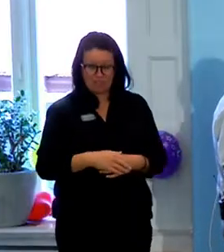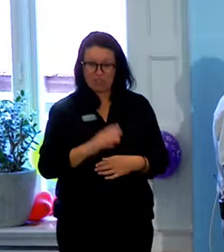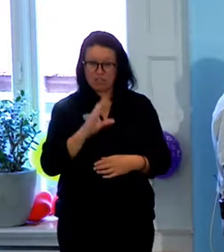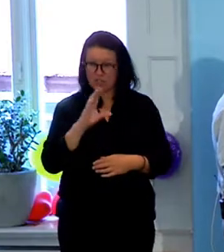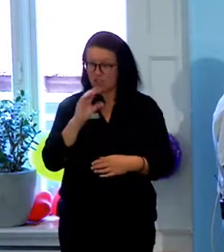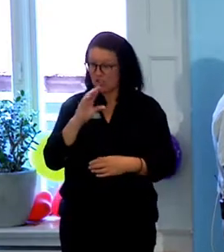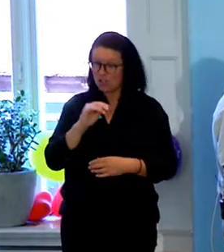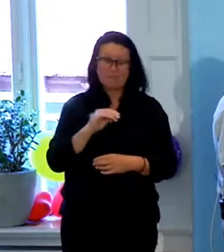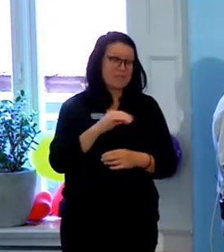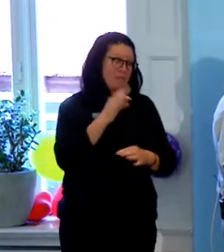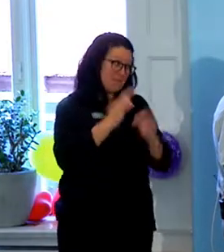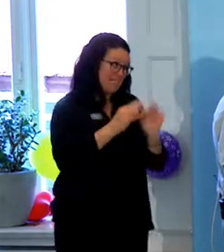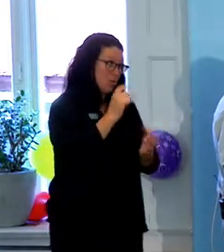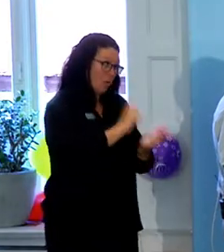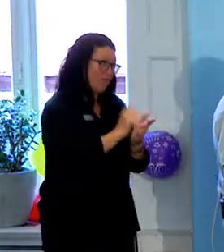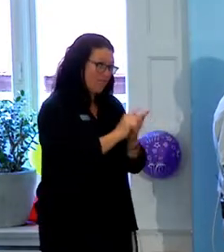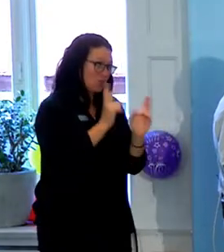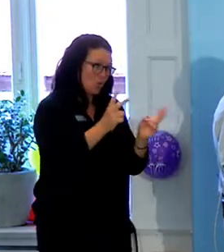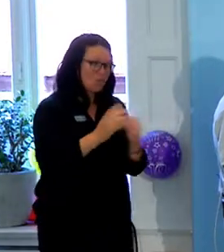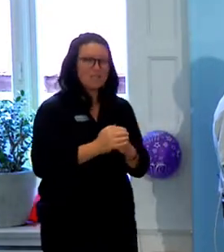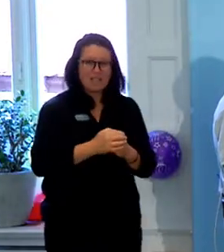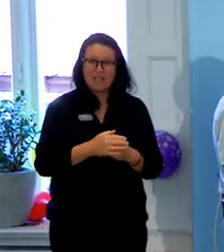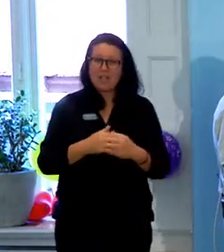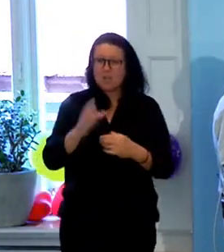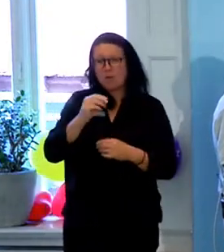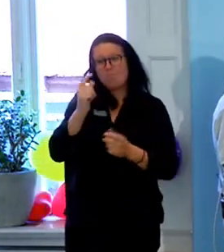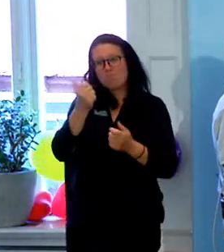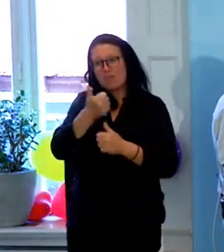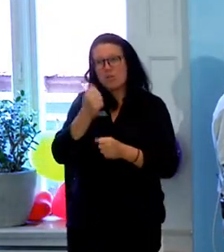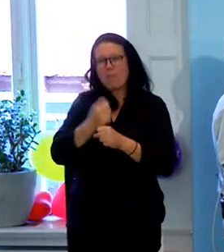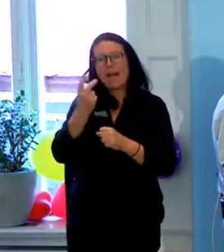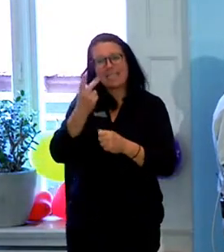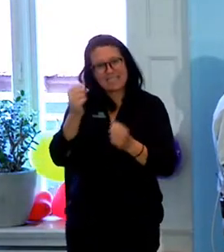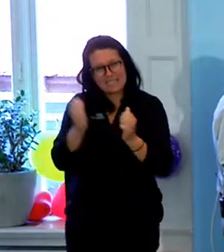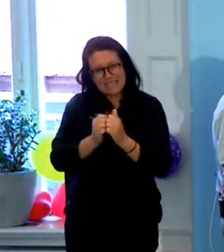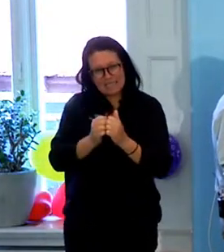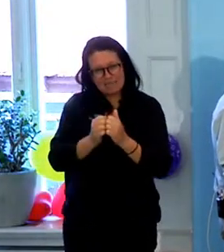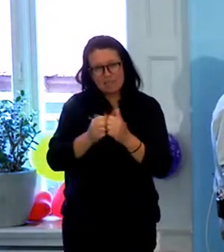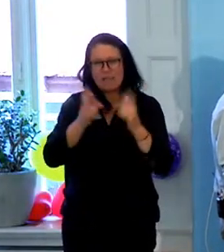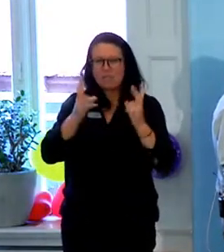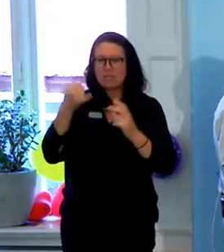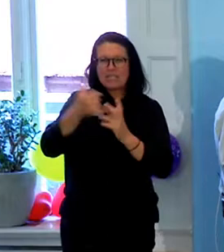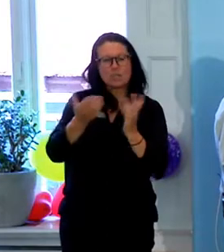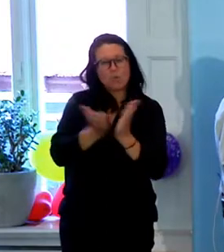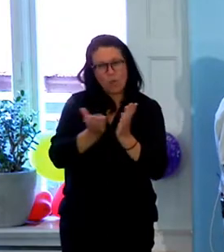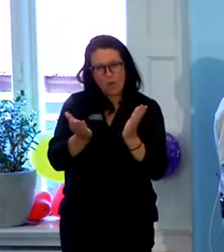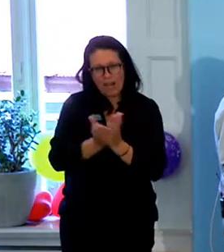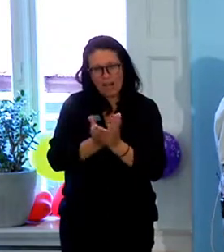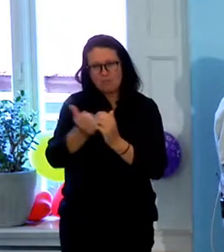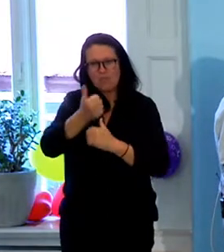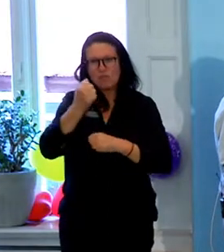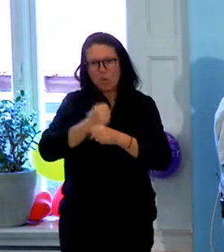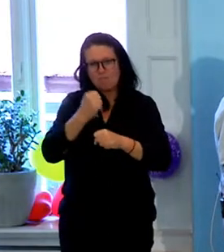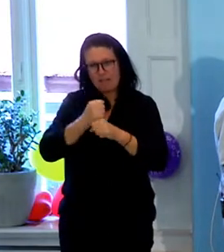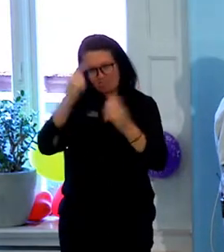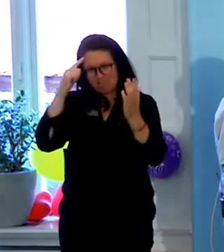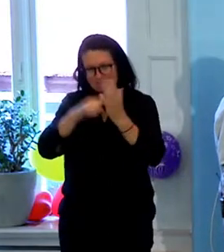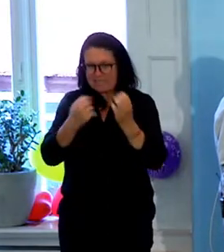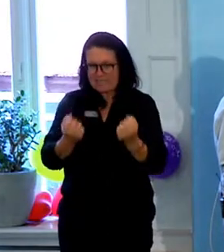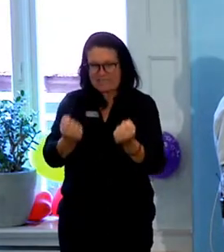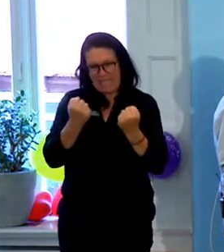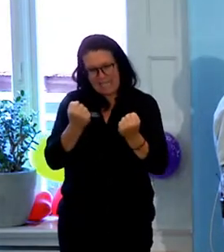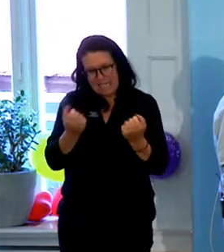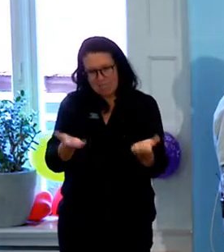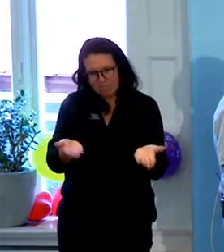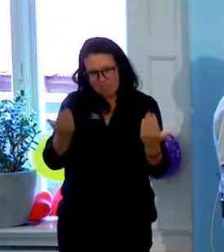visst. Precis, så att då behöver man arbeta på ett helt annat sätt. Sen behöver man ju naturligtvis också i skolan arbeta för att det stärker